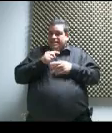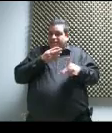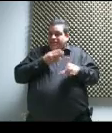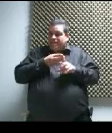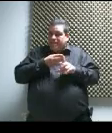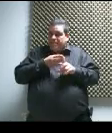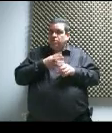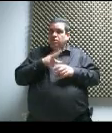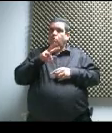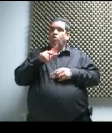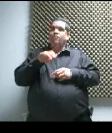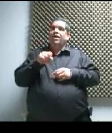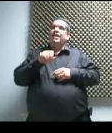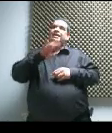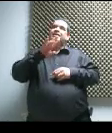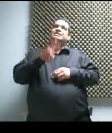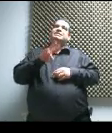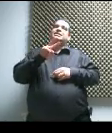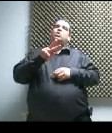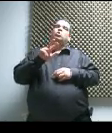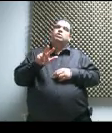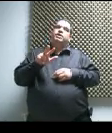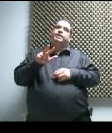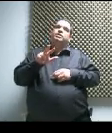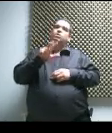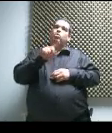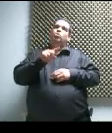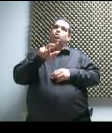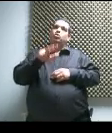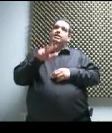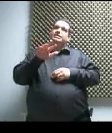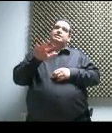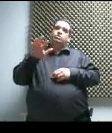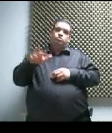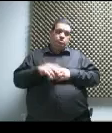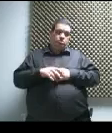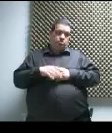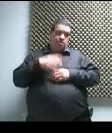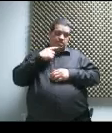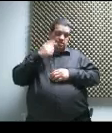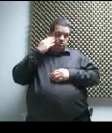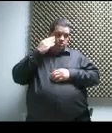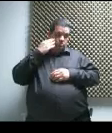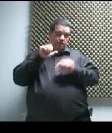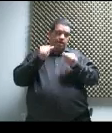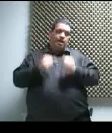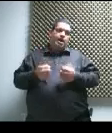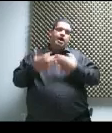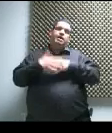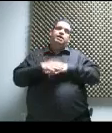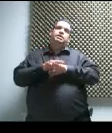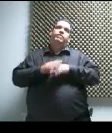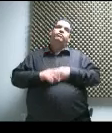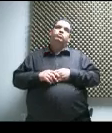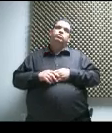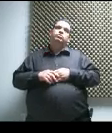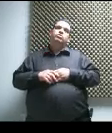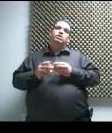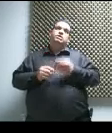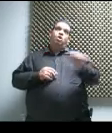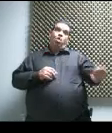ellos tienen unos vales. Ah, sí. 7, 2, 3, 1, 3, 5, 5. Y le dice que se enteró en Artefusión. Exactamente. Y